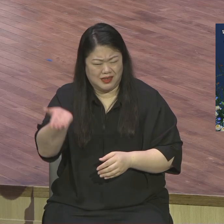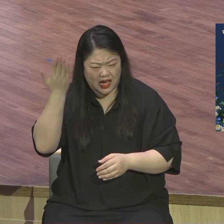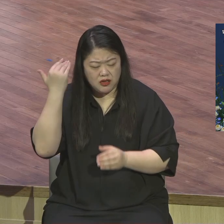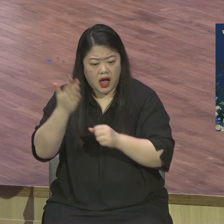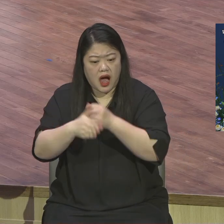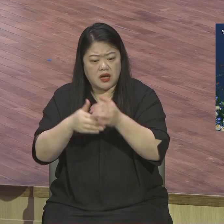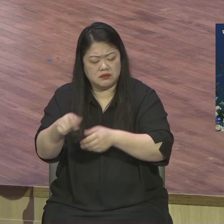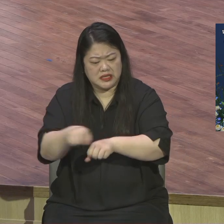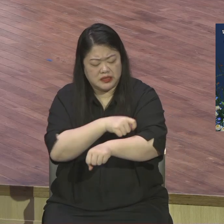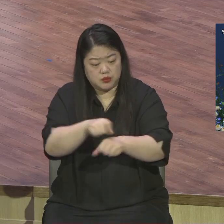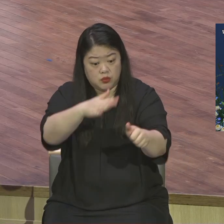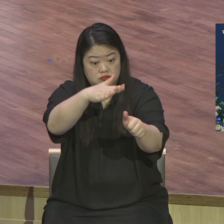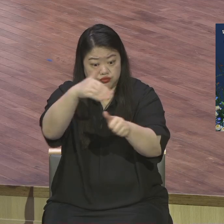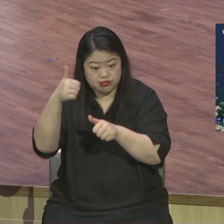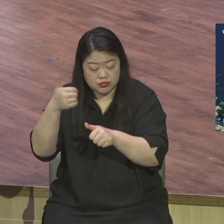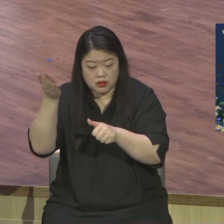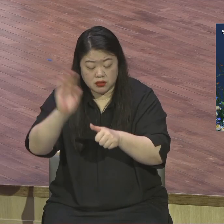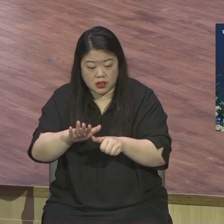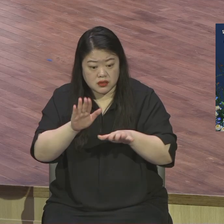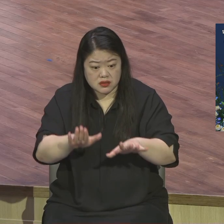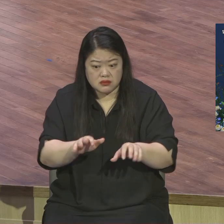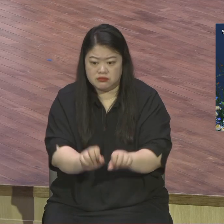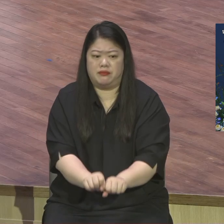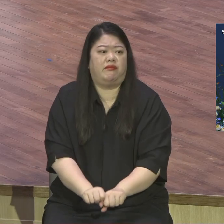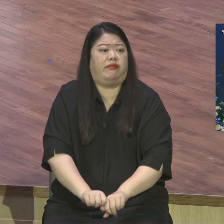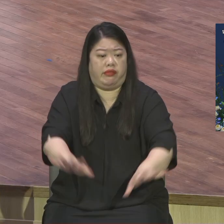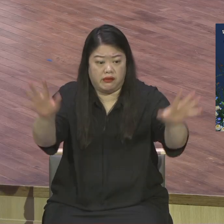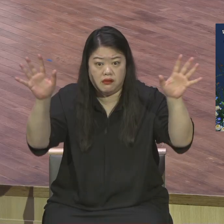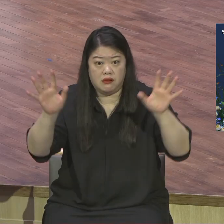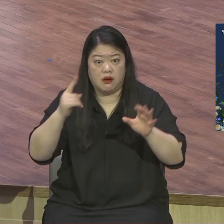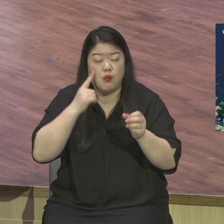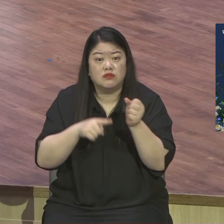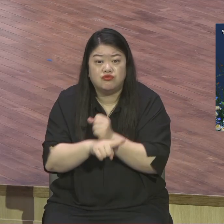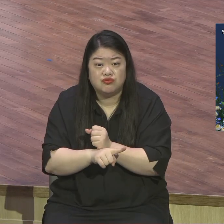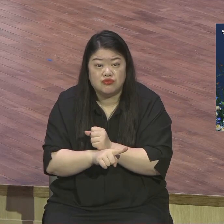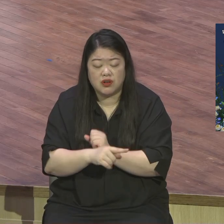형식적인 종교 생활에 빠져있은 결과입니다.